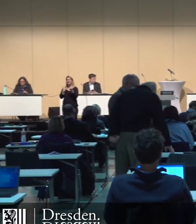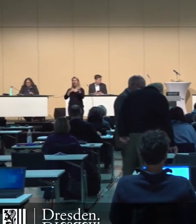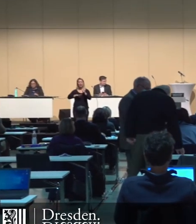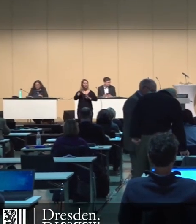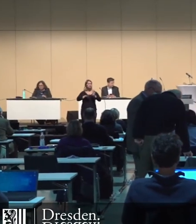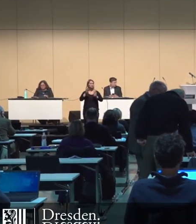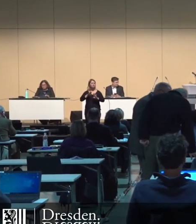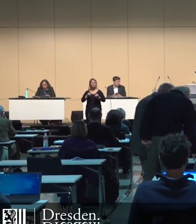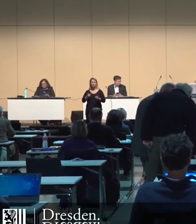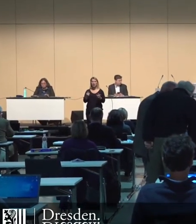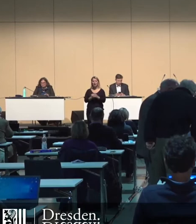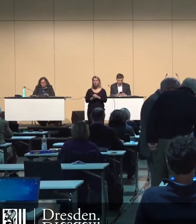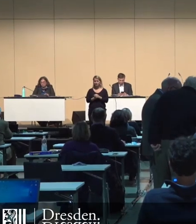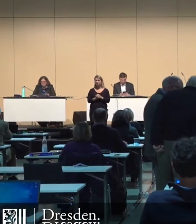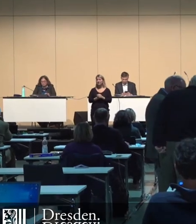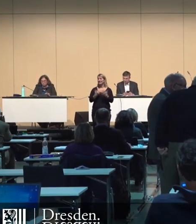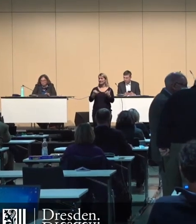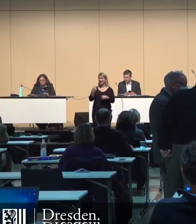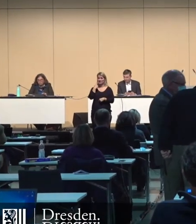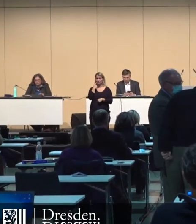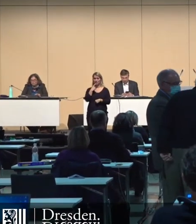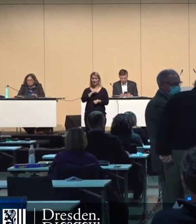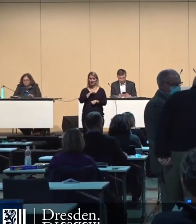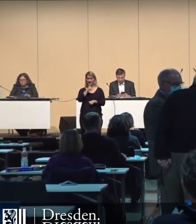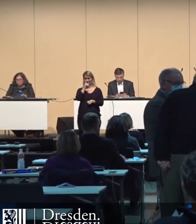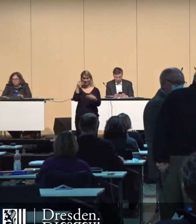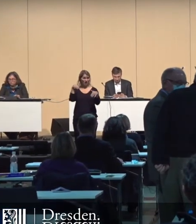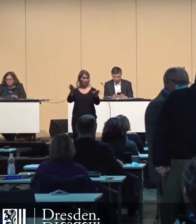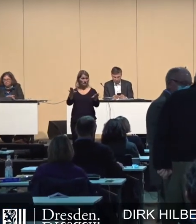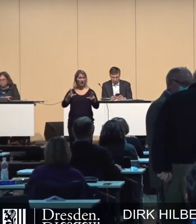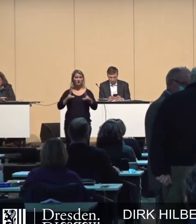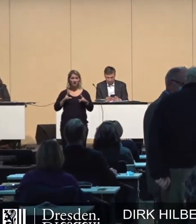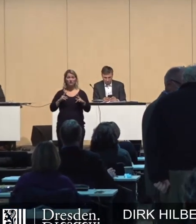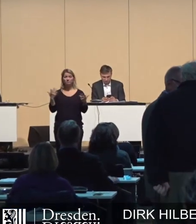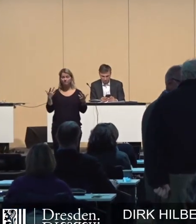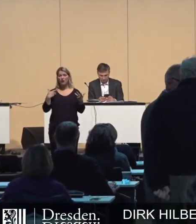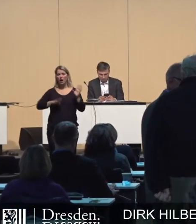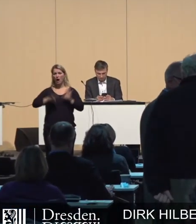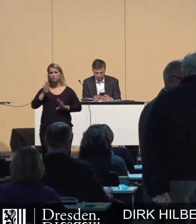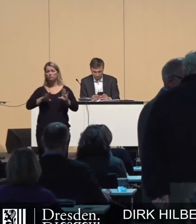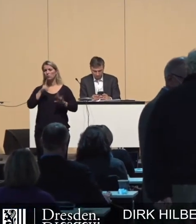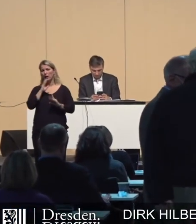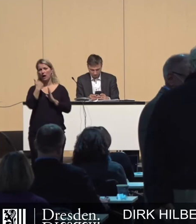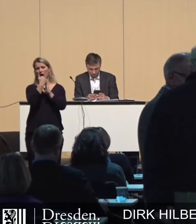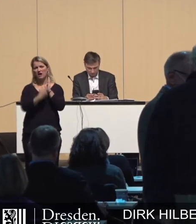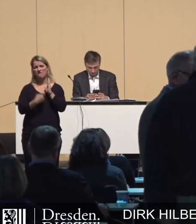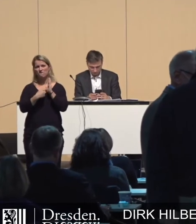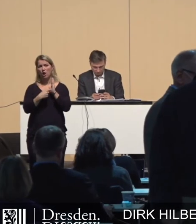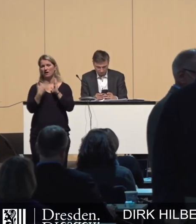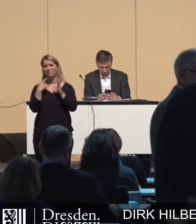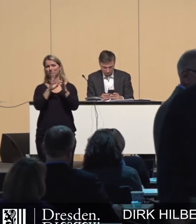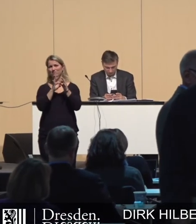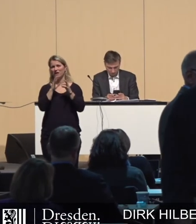gesagt. Also nach dem derzeitigen Stand der Dinge, bevor ich Sie in die Auszeit schicke, würde ich in der Reihenfolge der Anträge